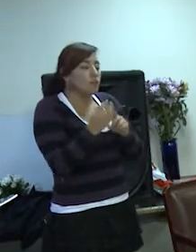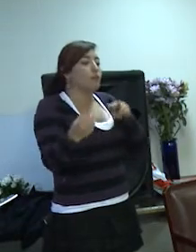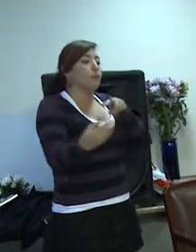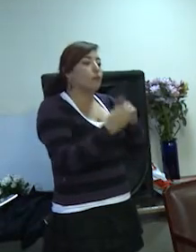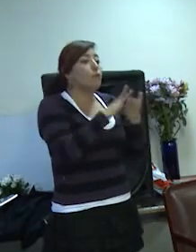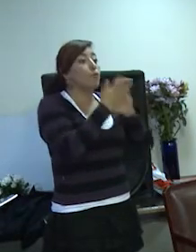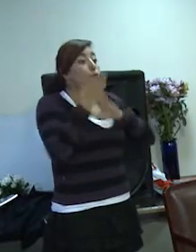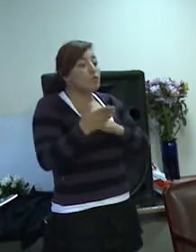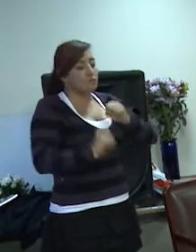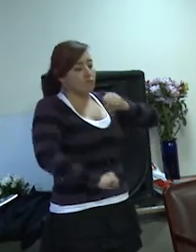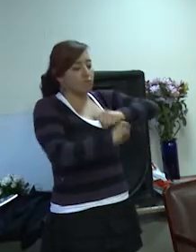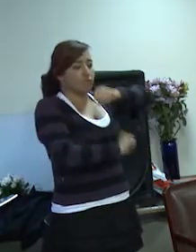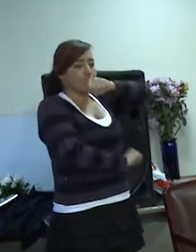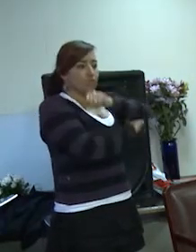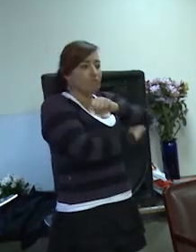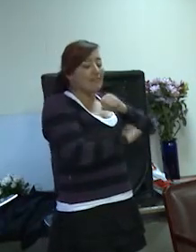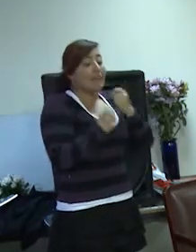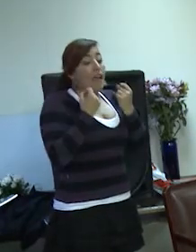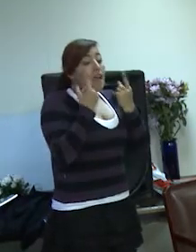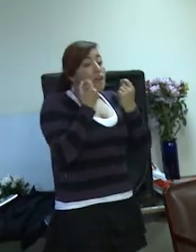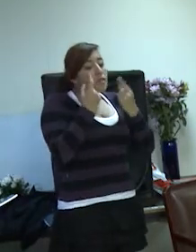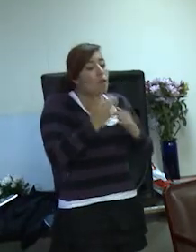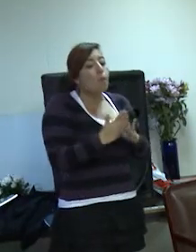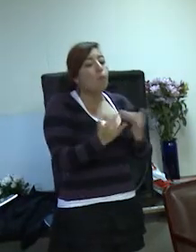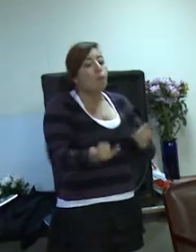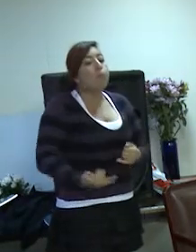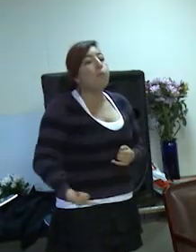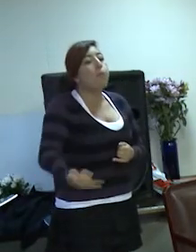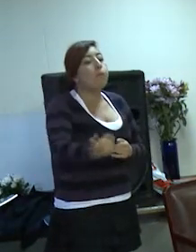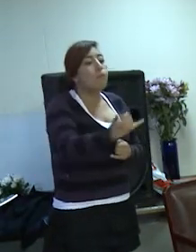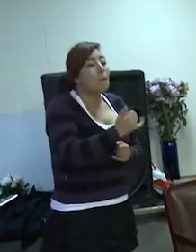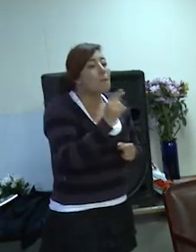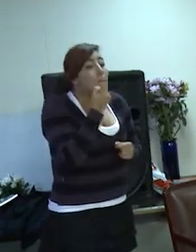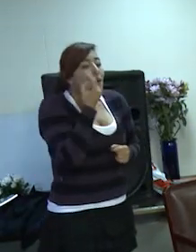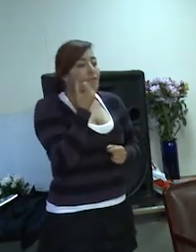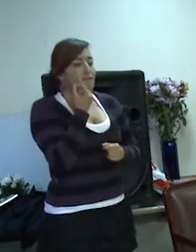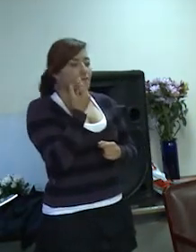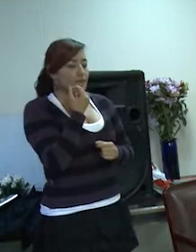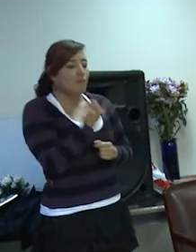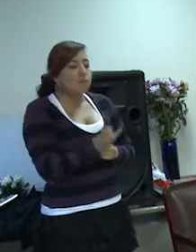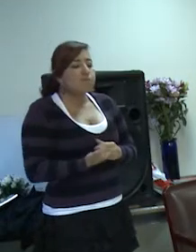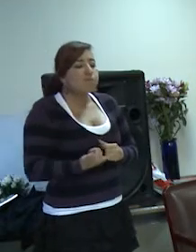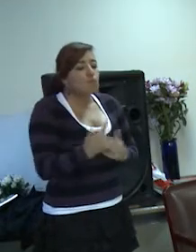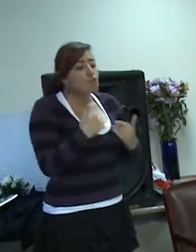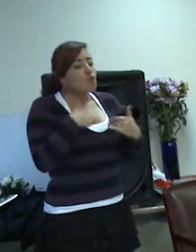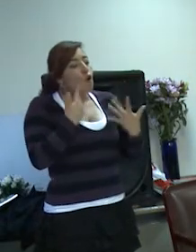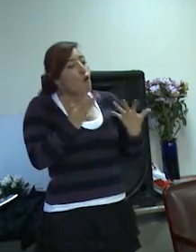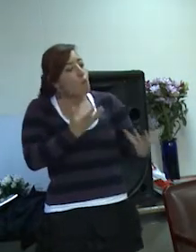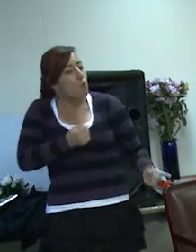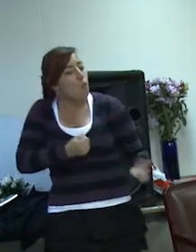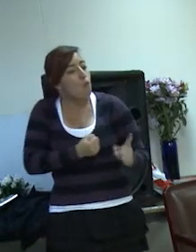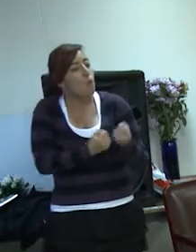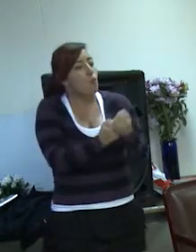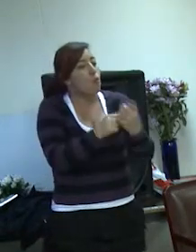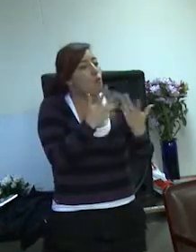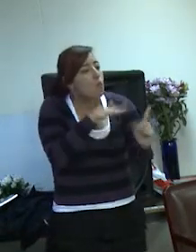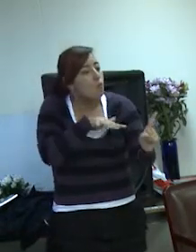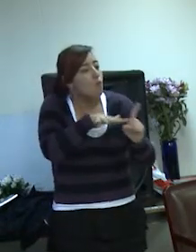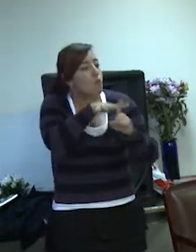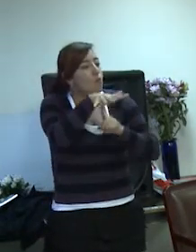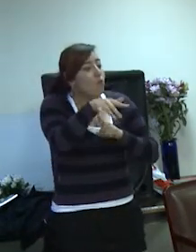desde las bases, comprender qué es lo que está pasando allí, cómo puedo influir, hay un diálogo y